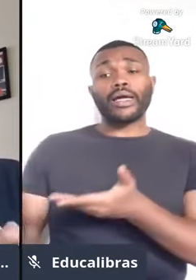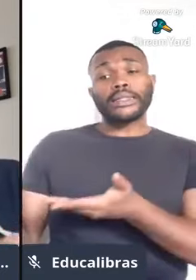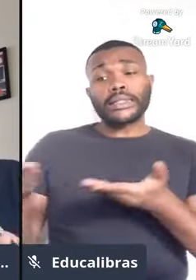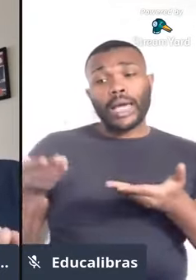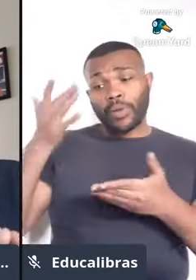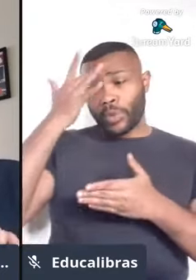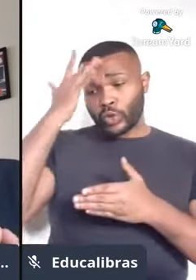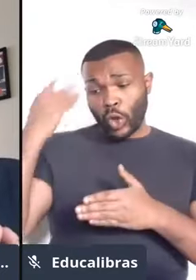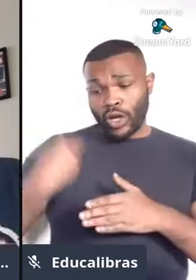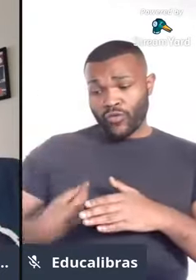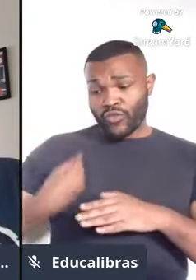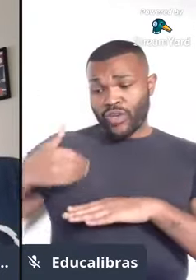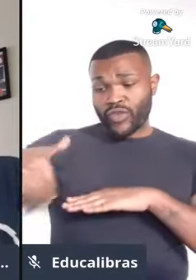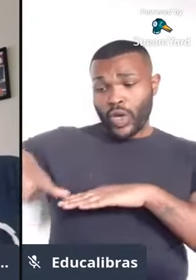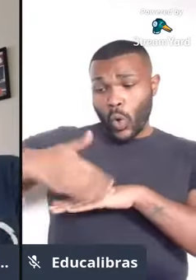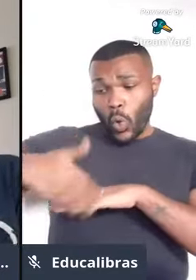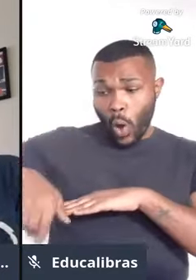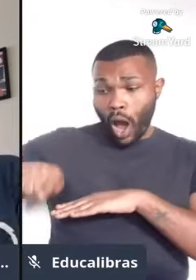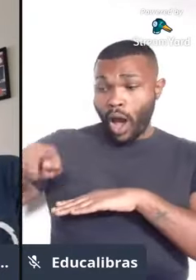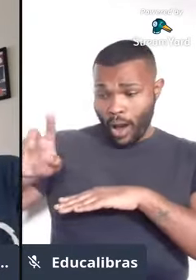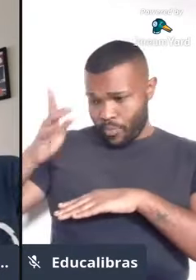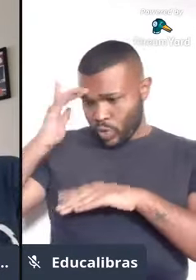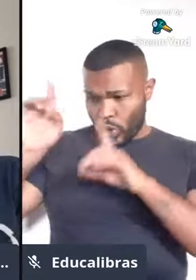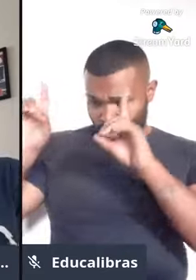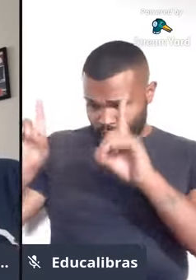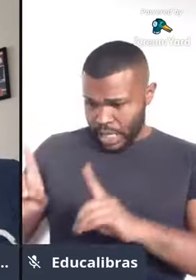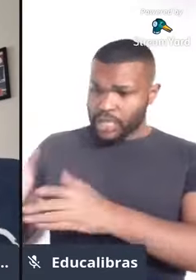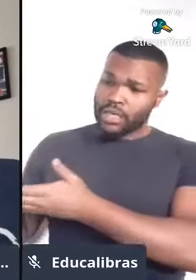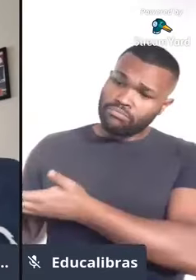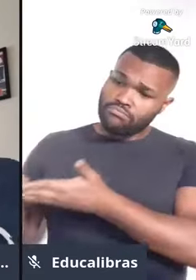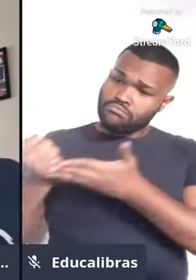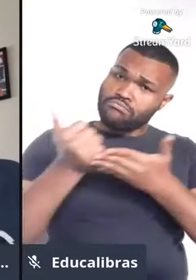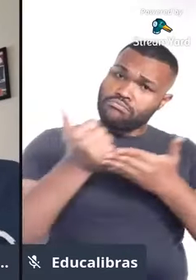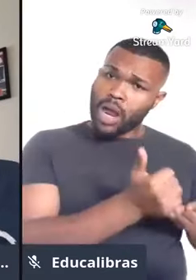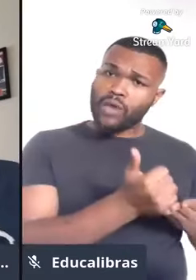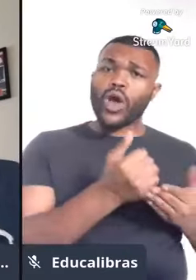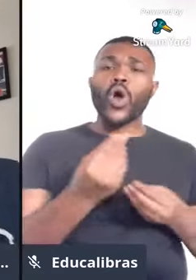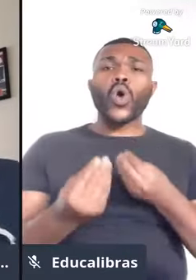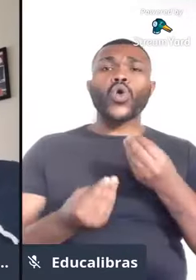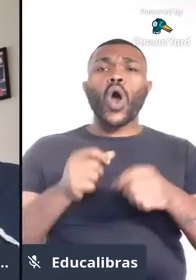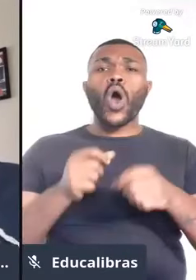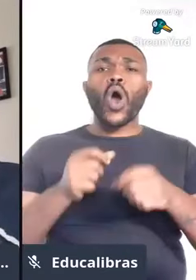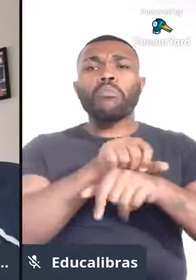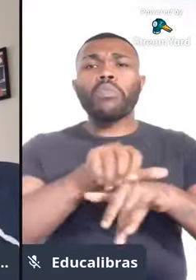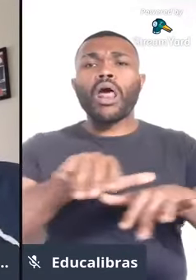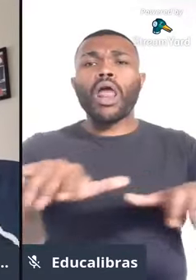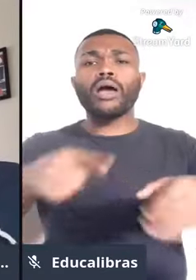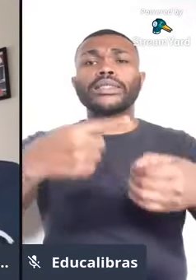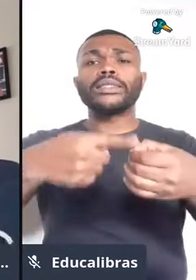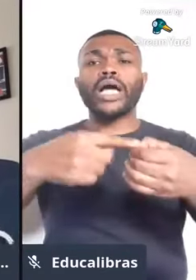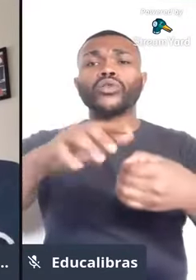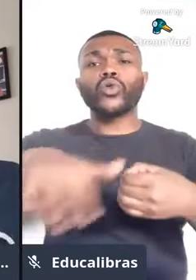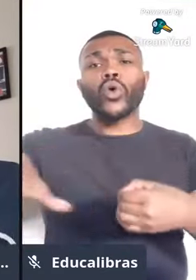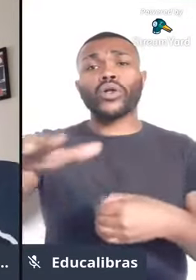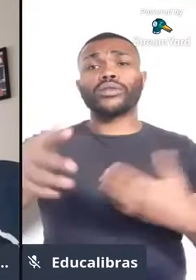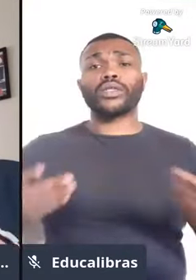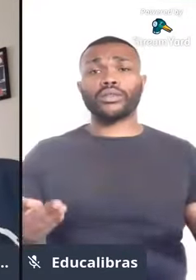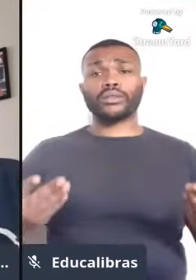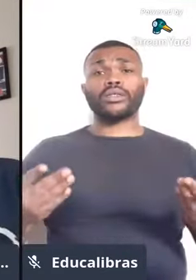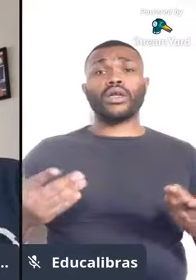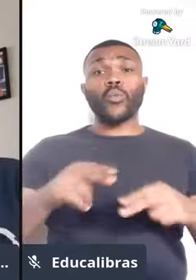têm deficiência, né? E de que maneira isso tem que ser refletido em todas as cidades. Você tem pessoa de rua com deficiência em todas as